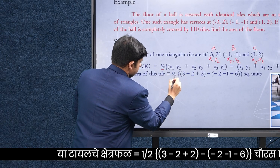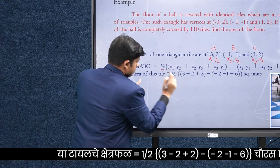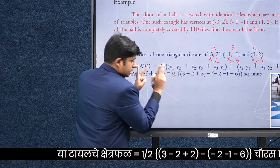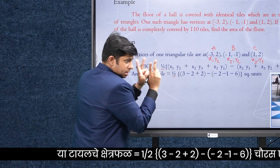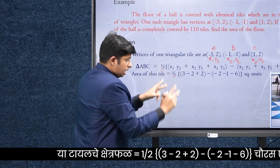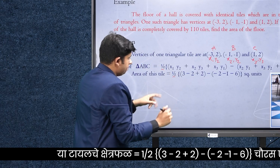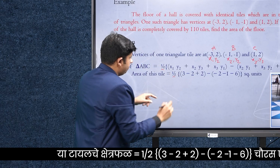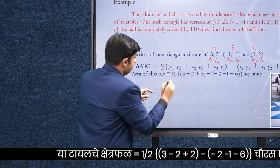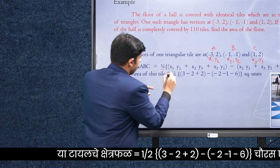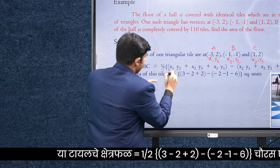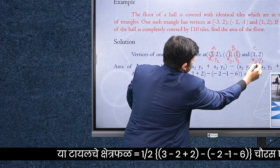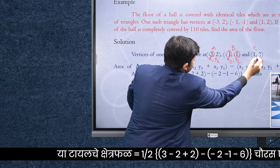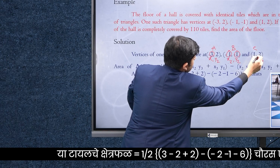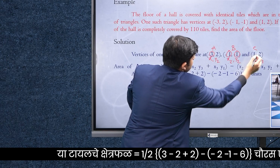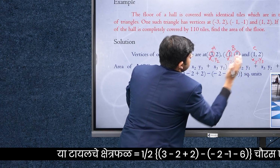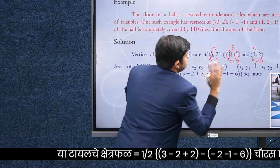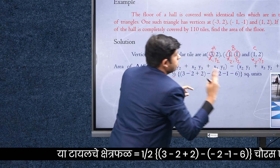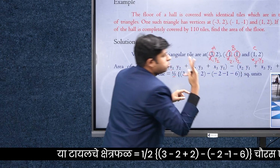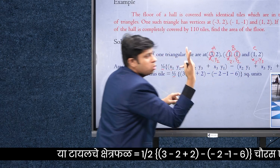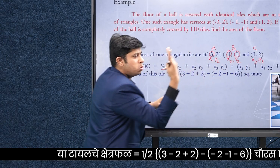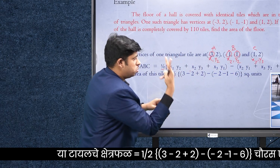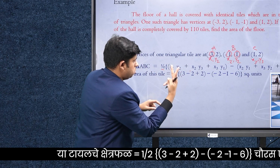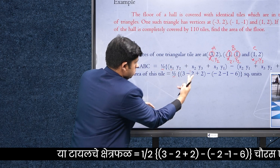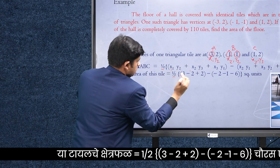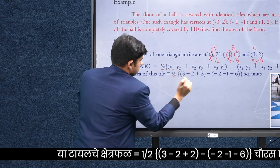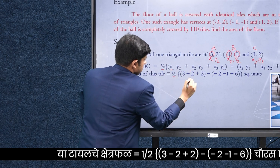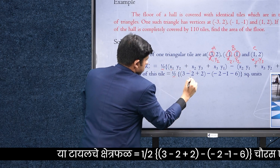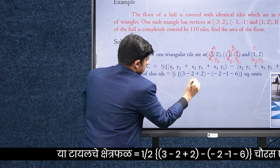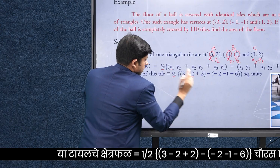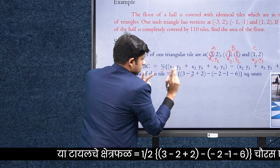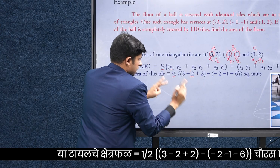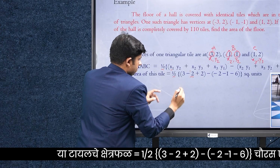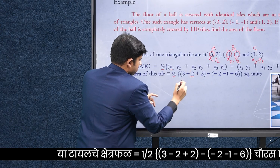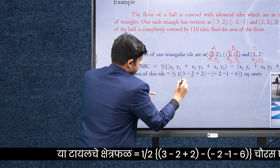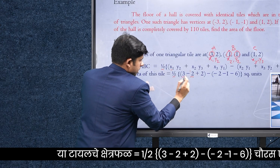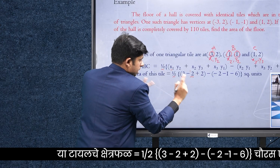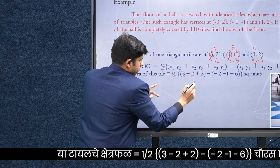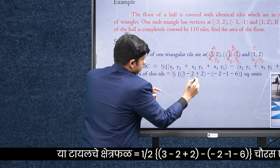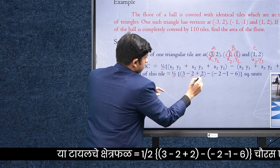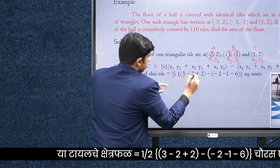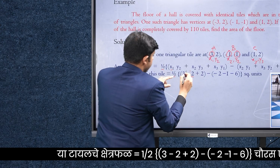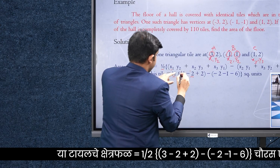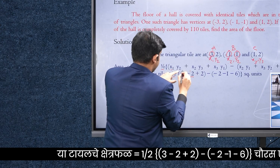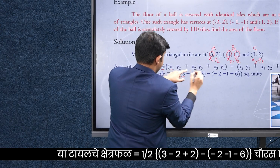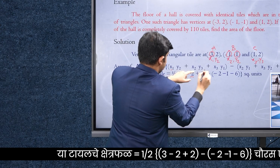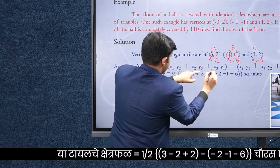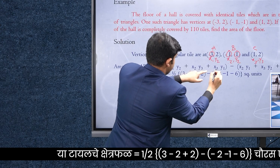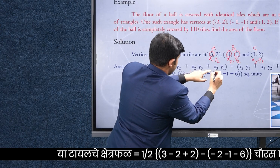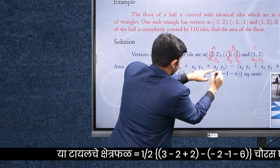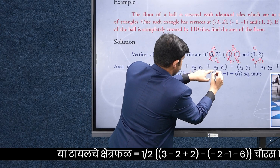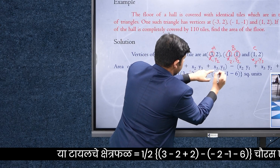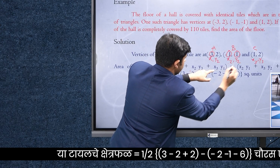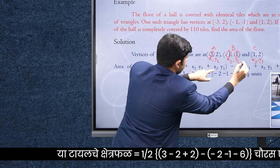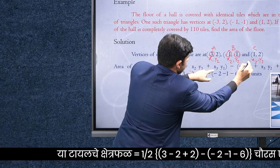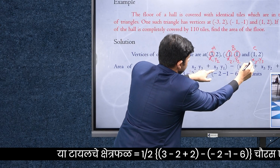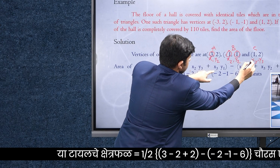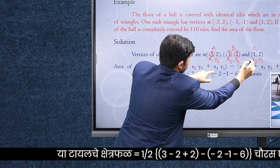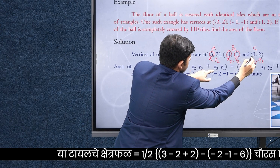या टाइल्सचे क्षेत्रफळ हाफ ऑफ 3 - 2 + 2 मायनस ऑफ -2 - 1 -